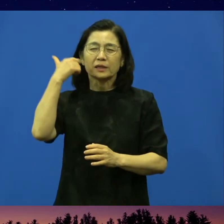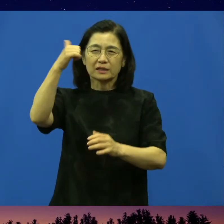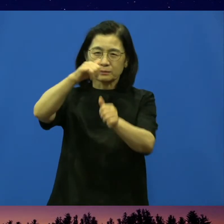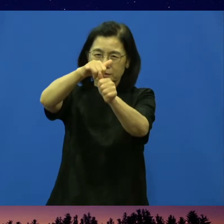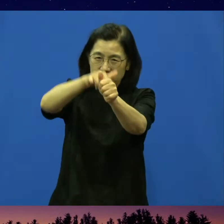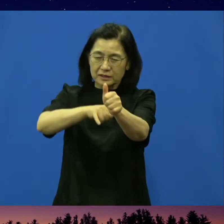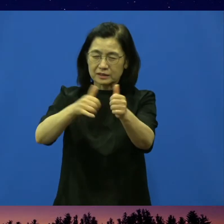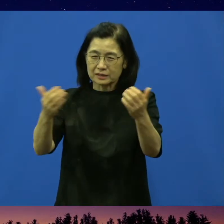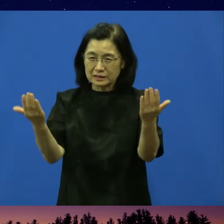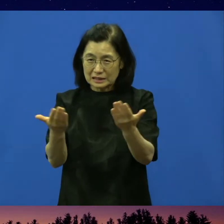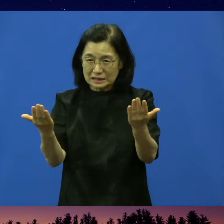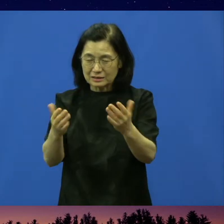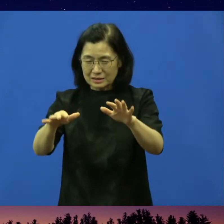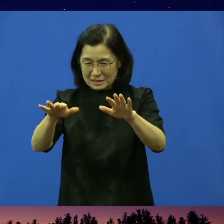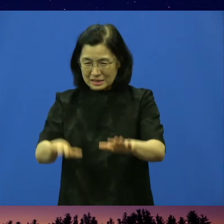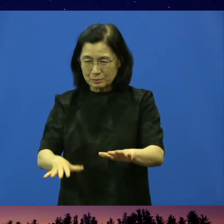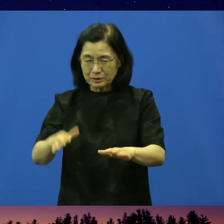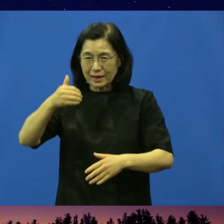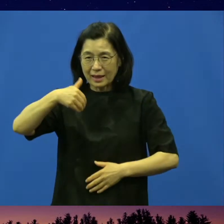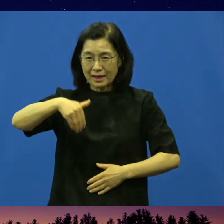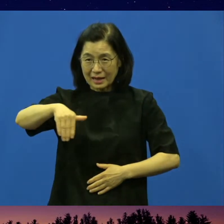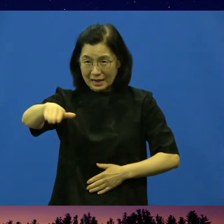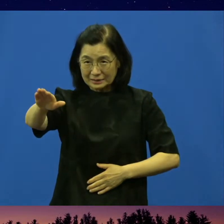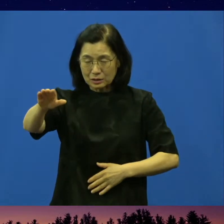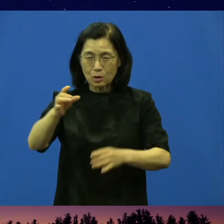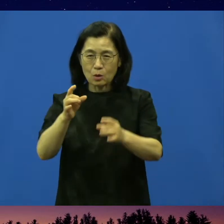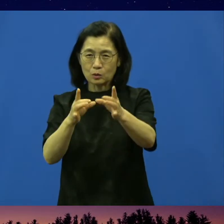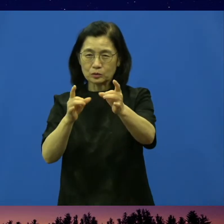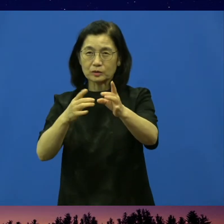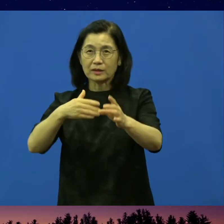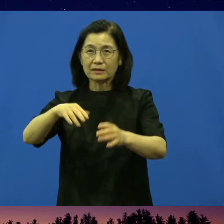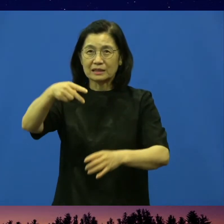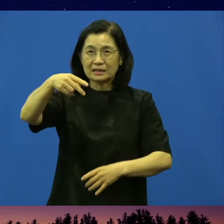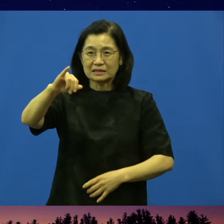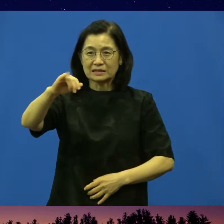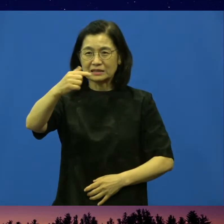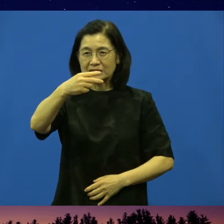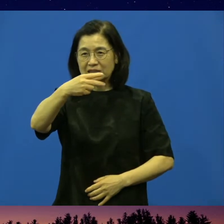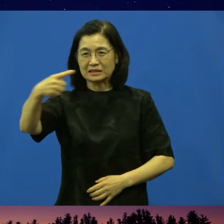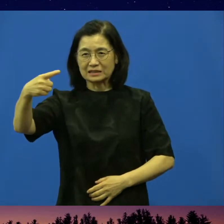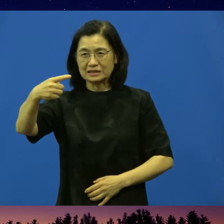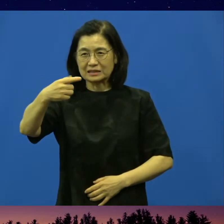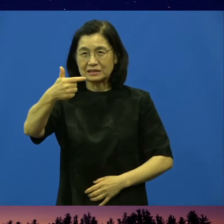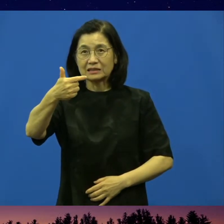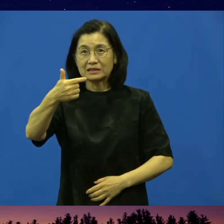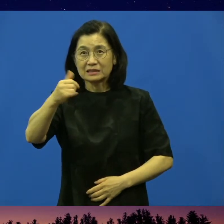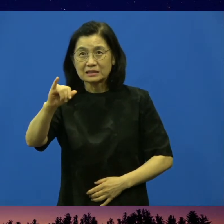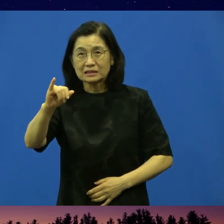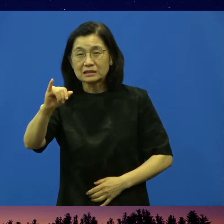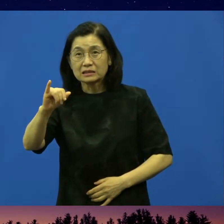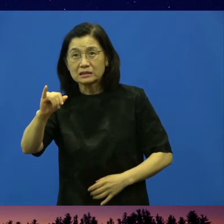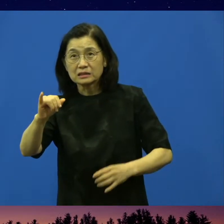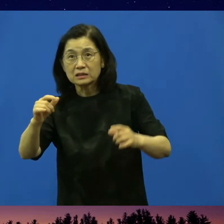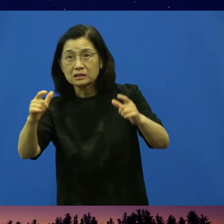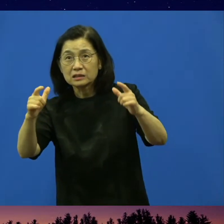이민 목회가 굉장히 힘들어요. 이번에 가보니까 시드니에 코로나를 지나면서 100회 이상이